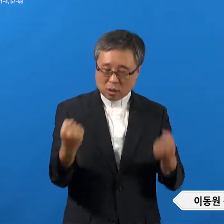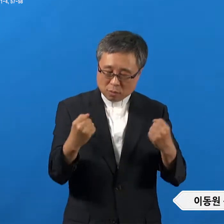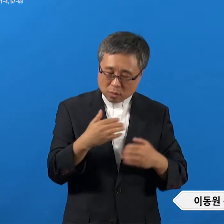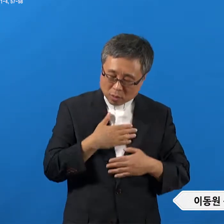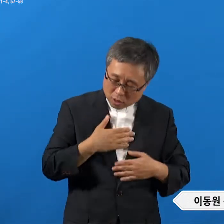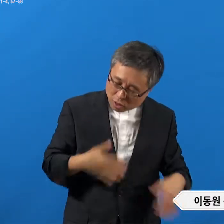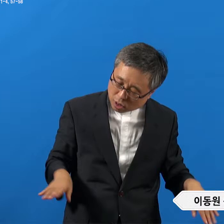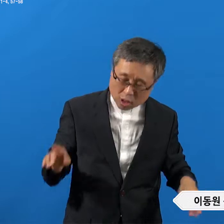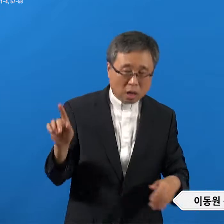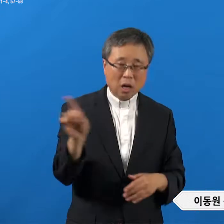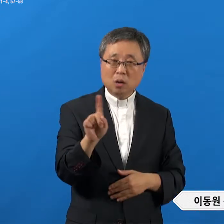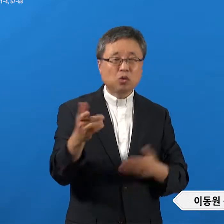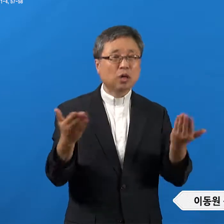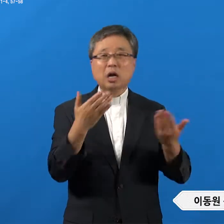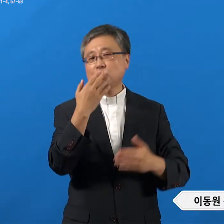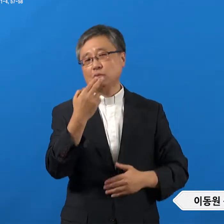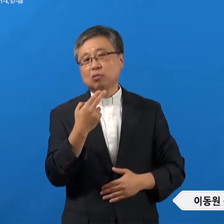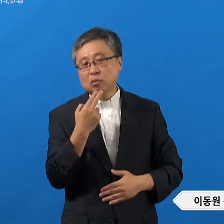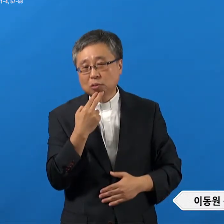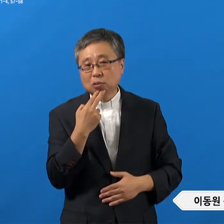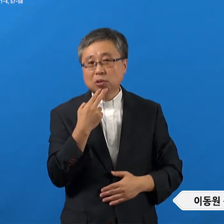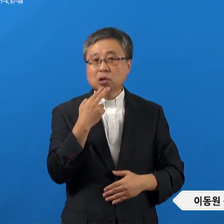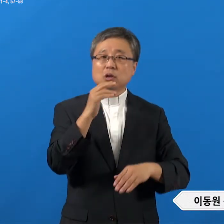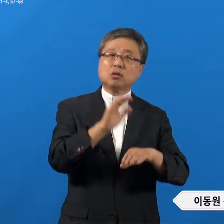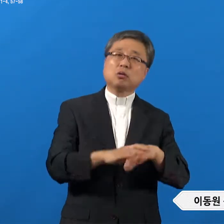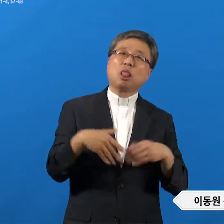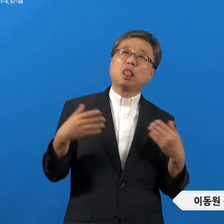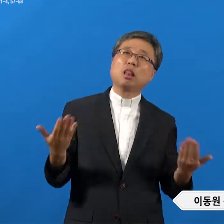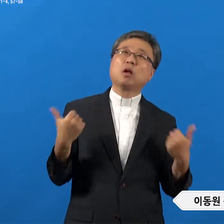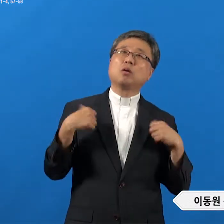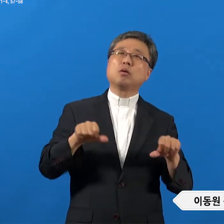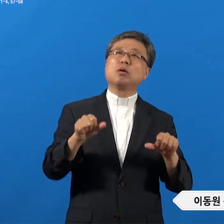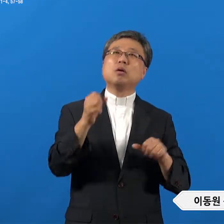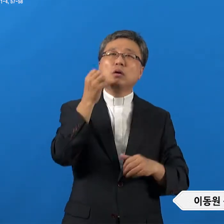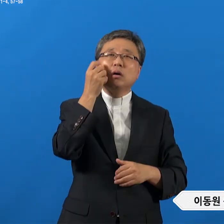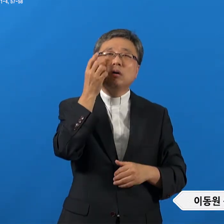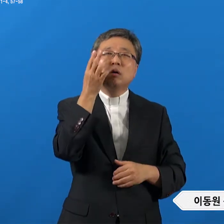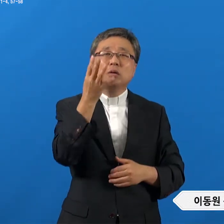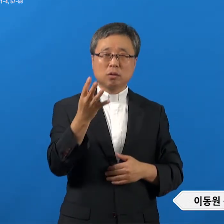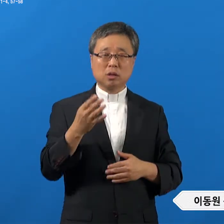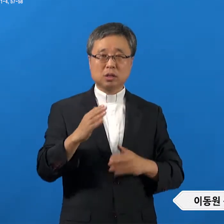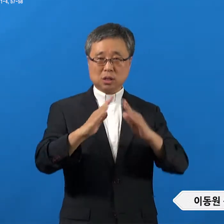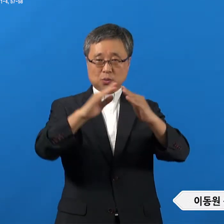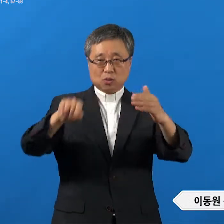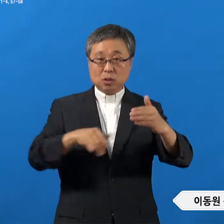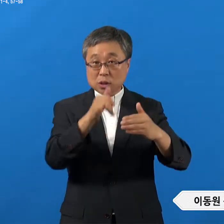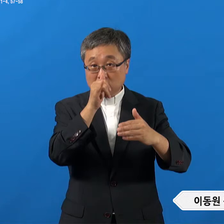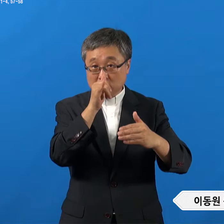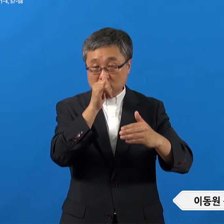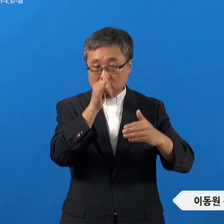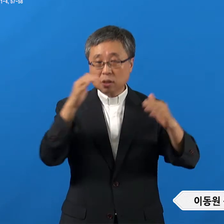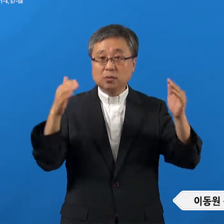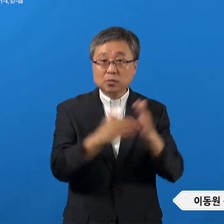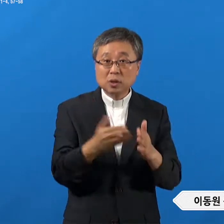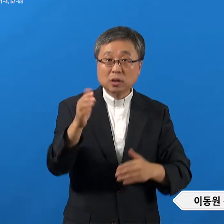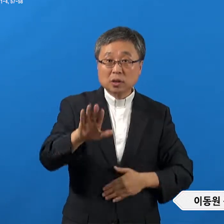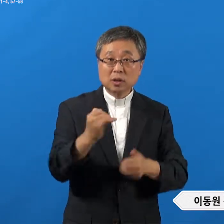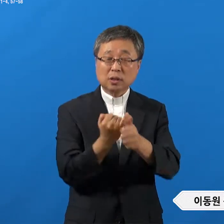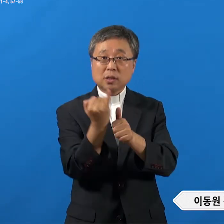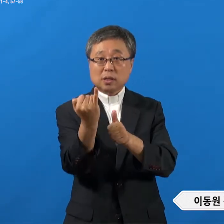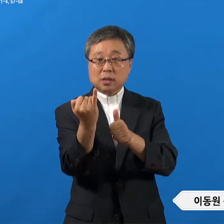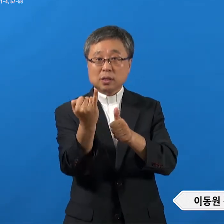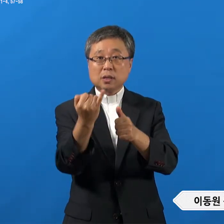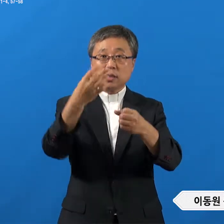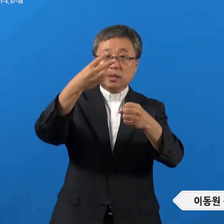빠져서 아무것도 일을 하지 못하고 손을 놓은 채 몇 달을 집안에서 보냅니다. 그때 마침 아내 글로리아는 세 번째